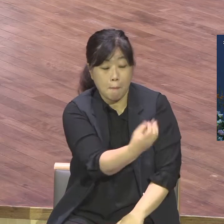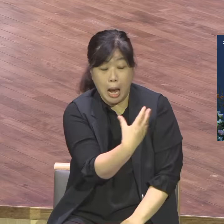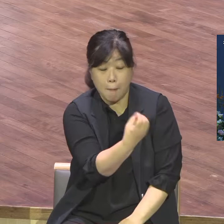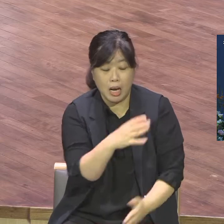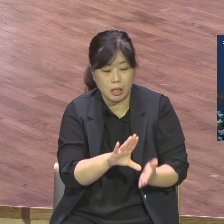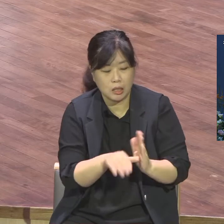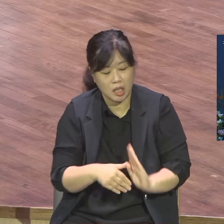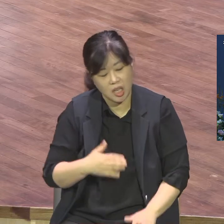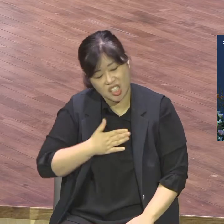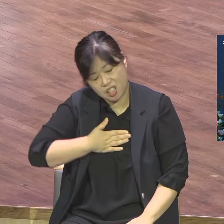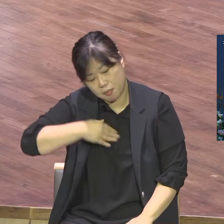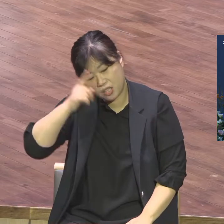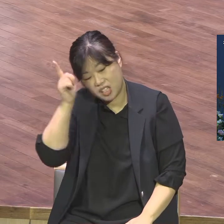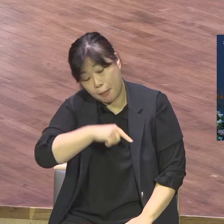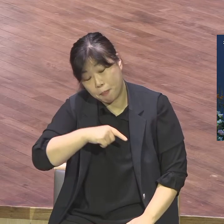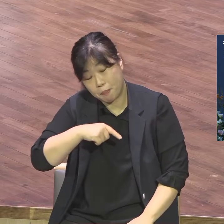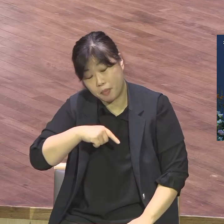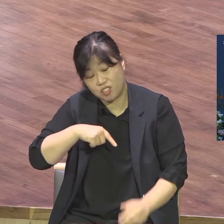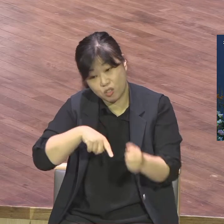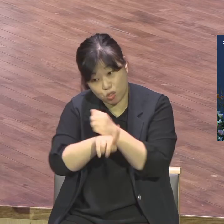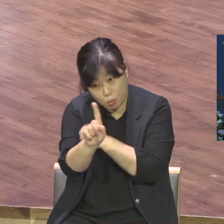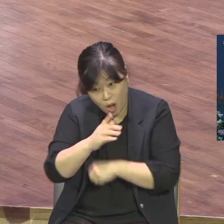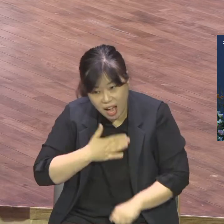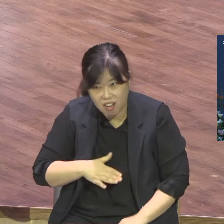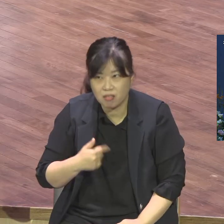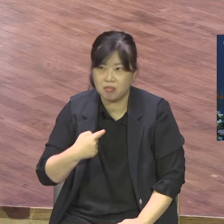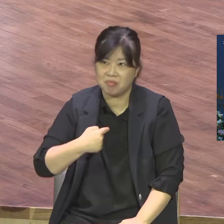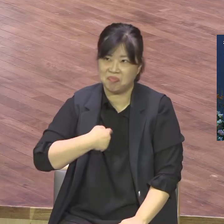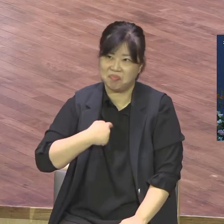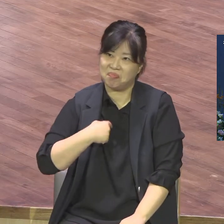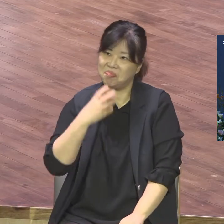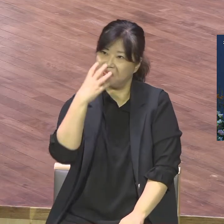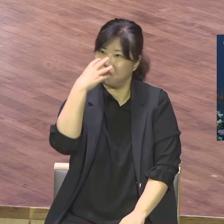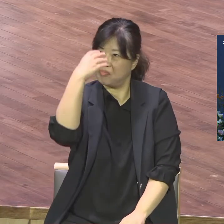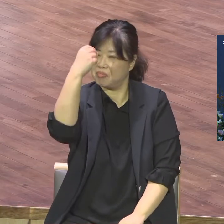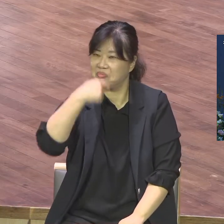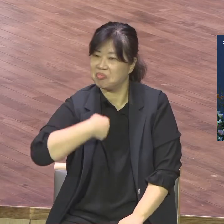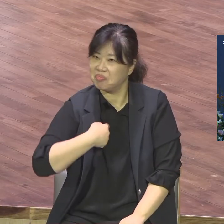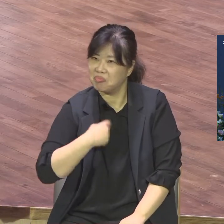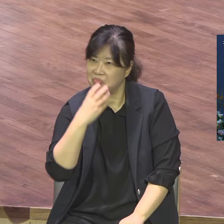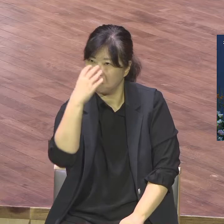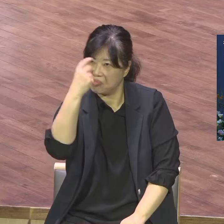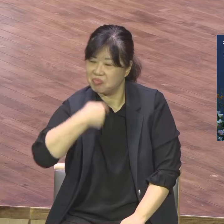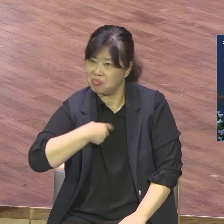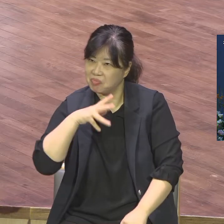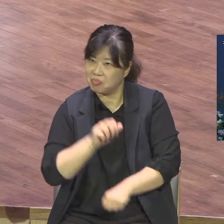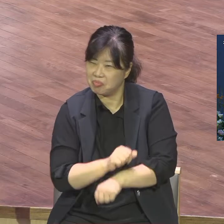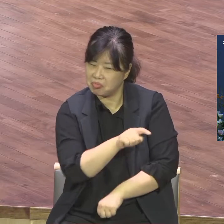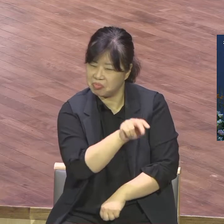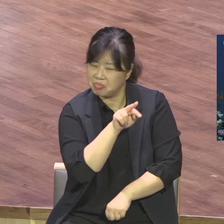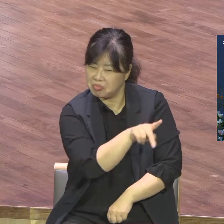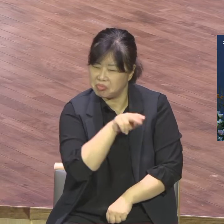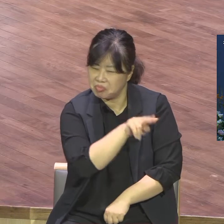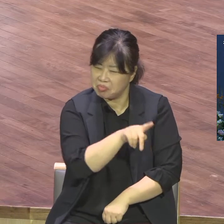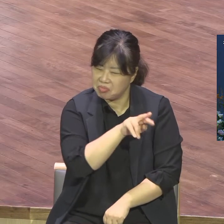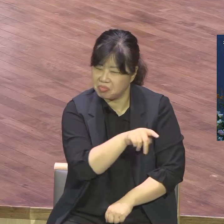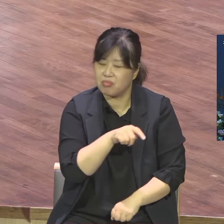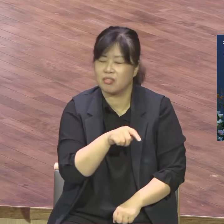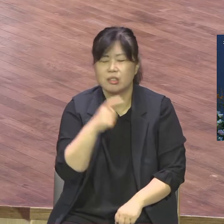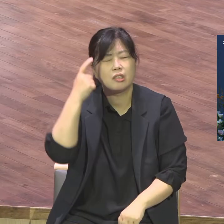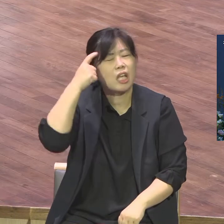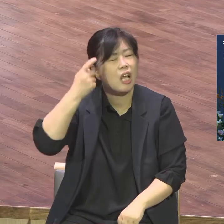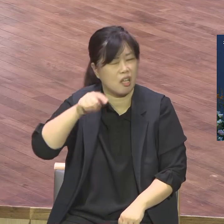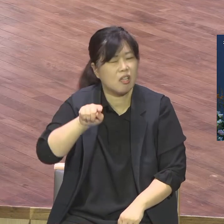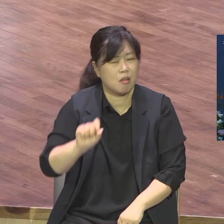십자가에 못 박혀 죽었다. 그래서 늘 여러분은 마음속에요. 늘 하나님 주신 힘으로 한다. 이 브루스가